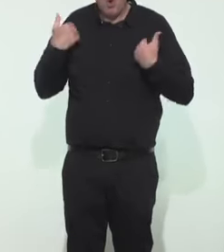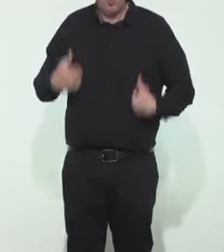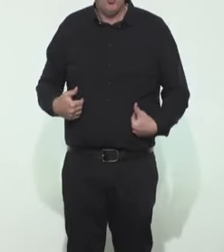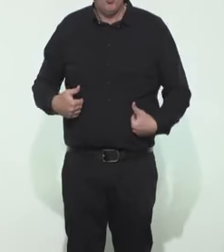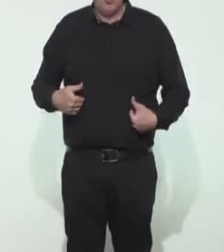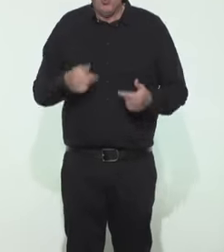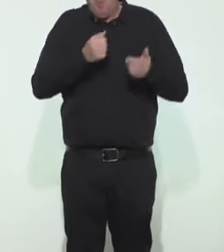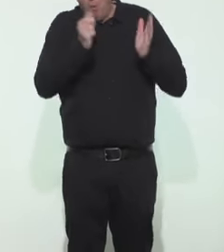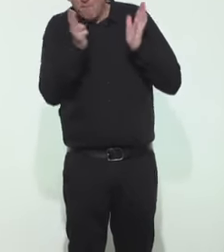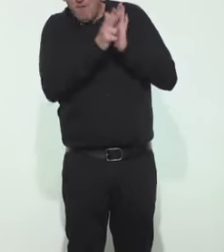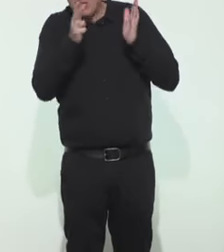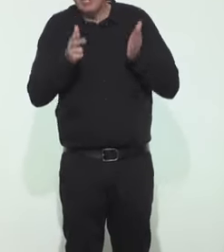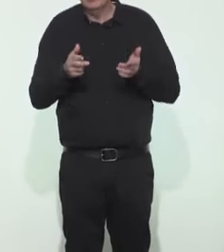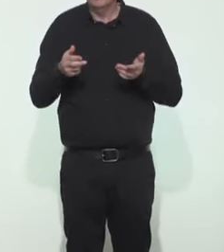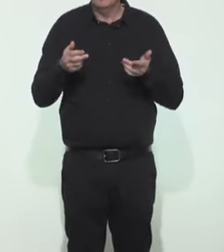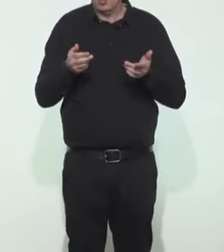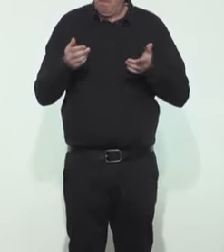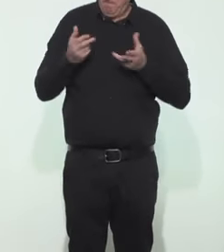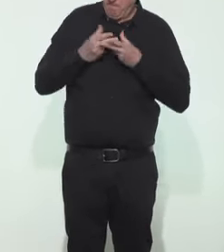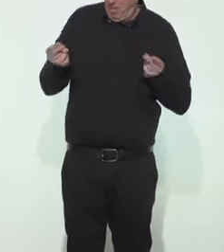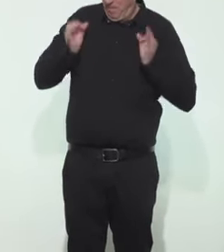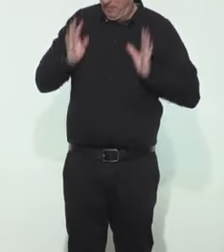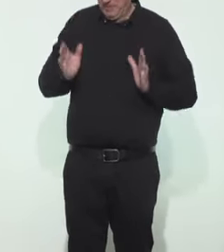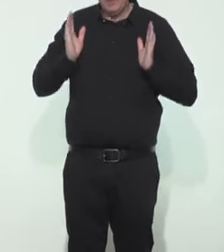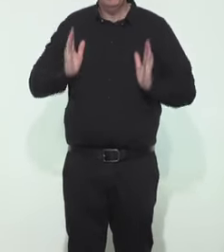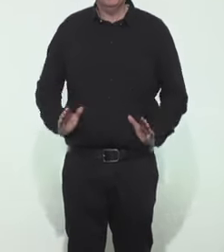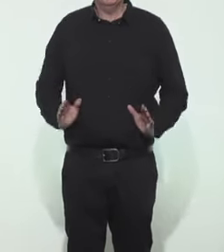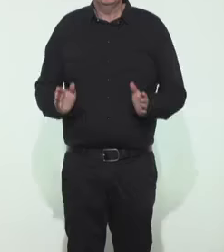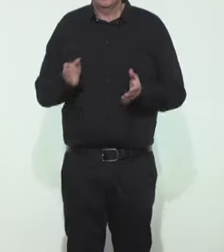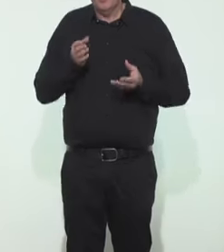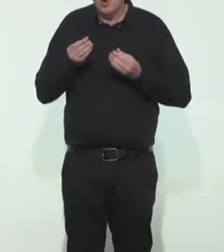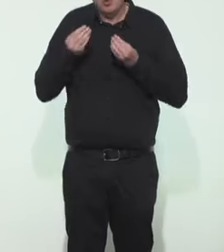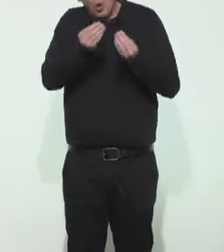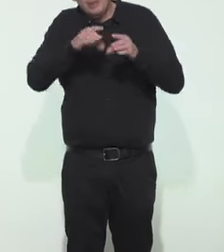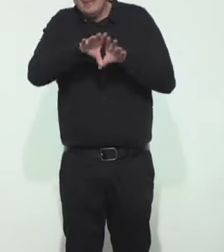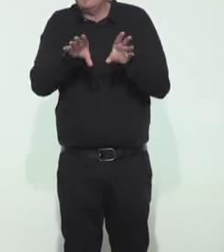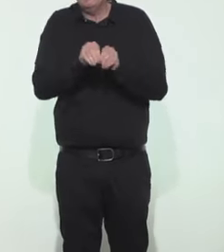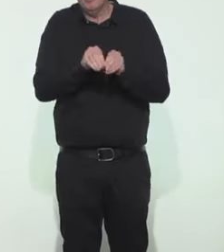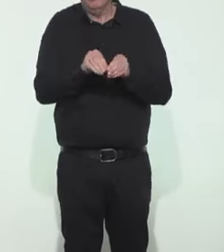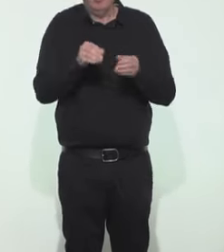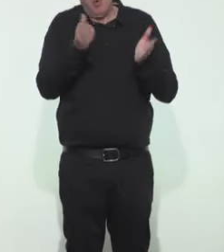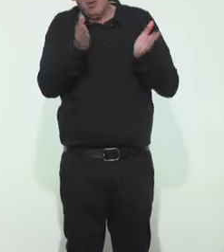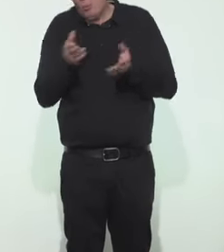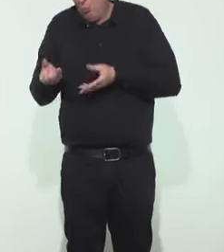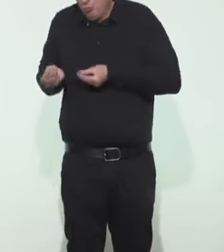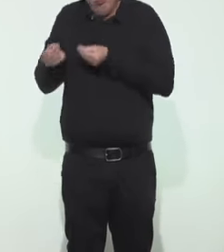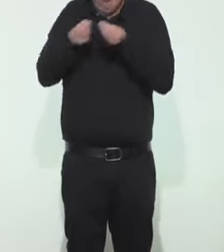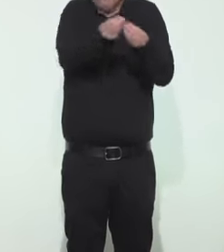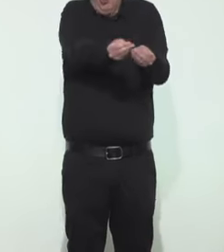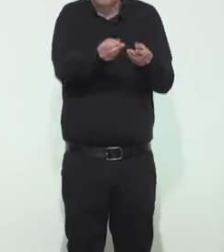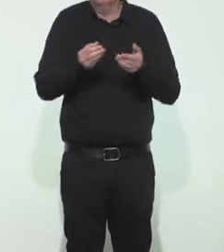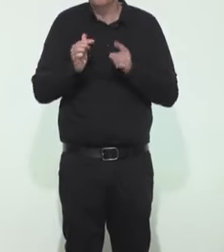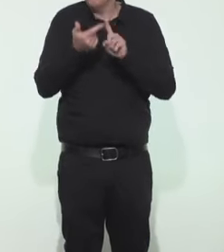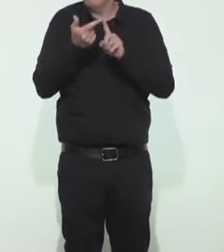valide et stérilisés peut servir à une équipe hospitalière qui a besoin de ce type d'équipement donc on est dans des situations qui sont